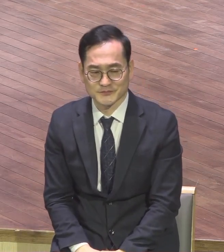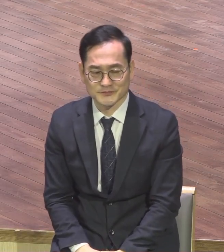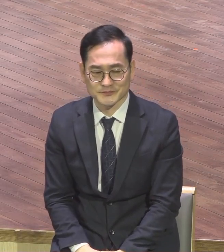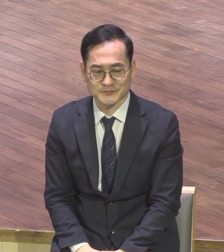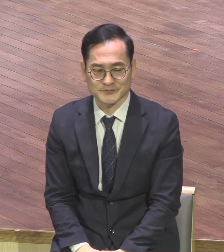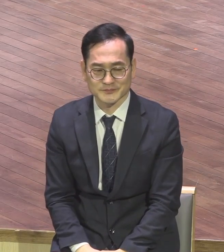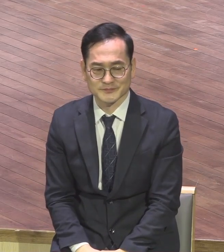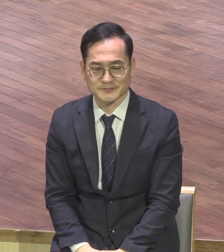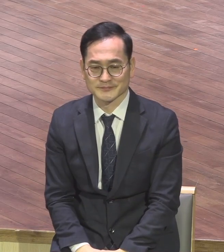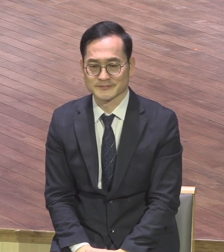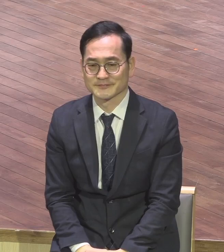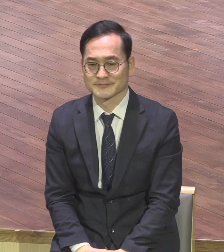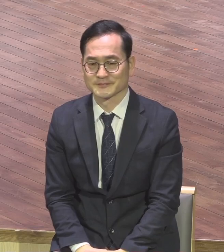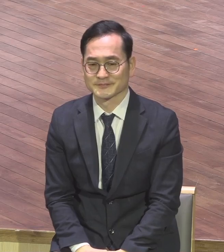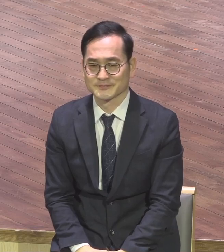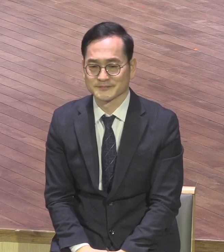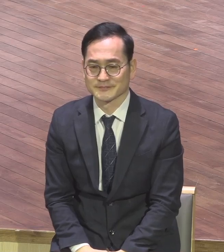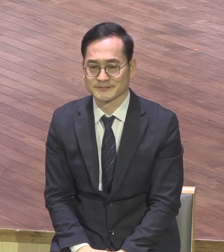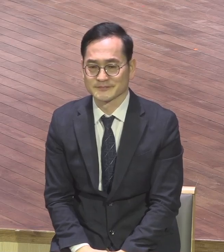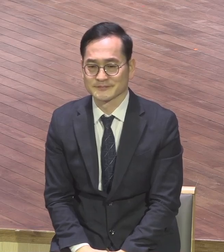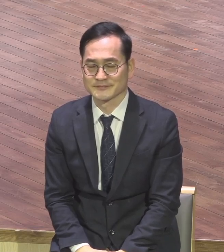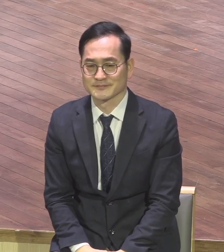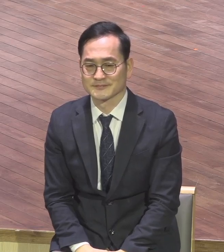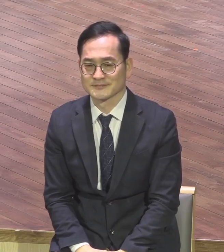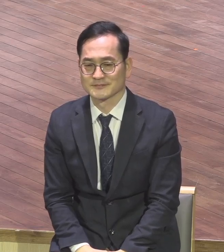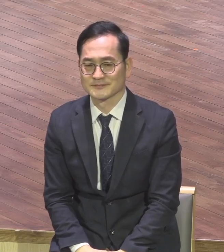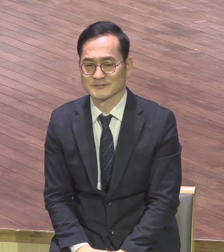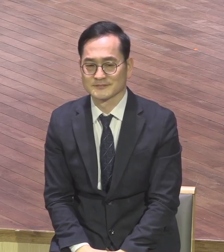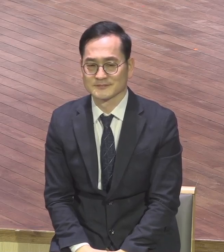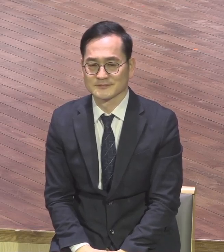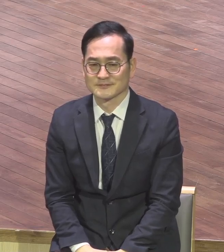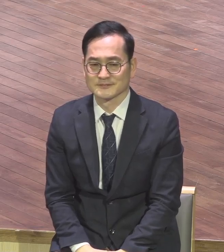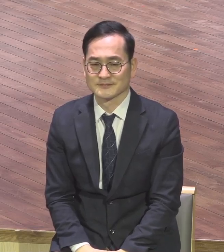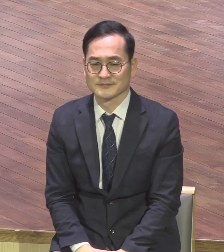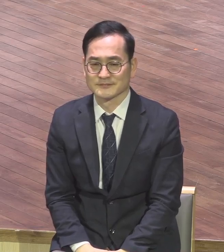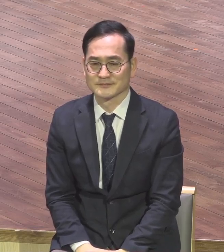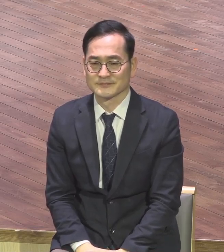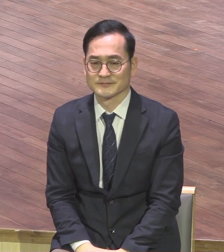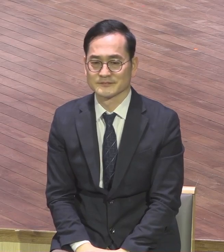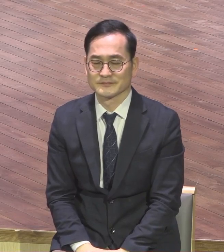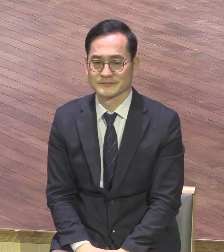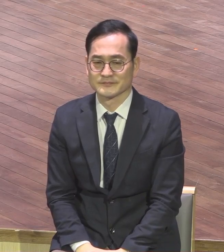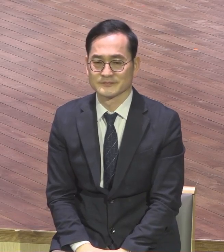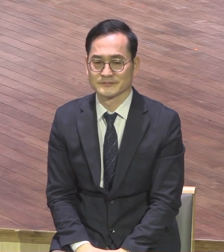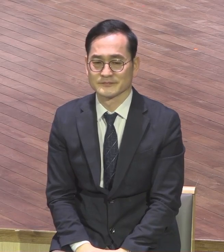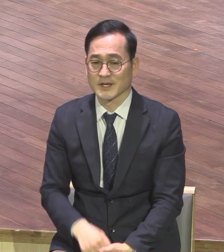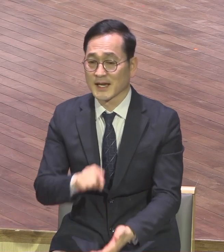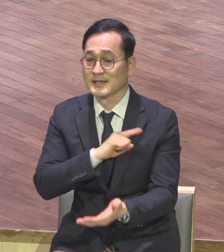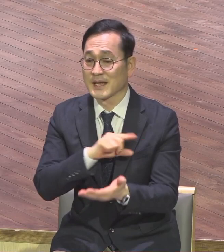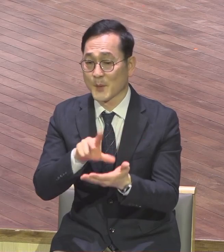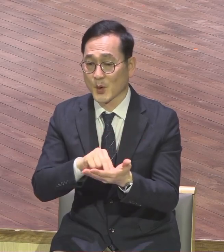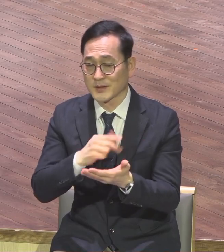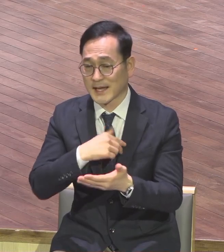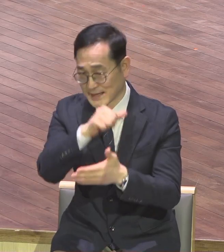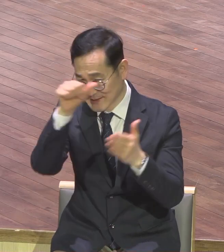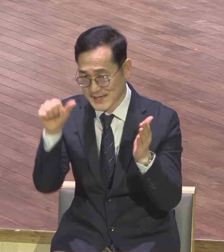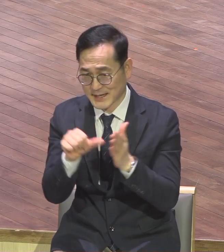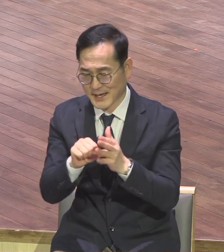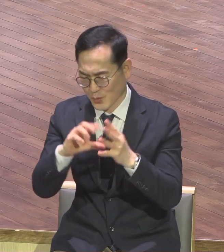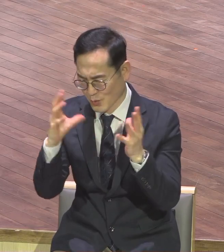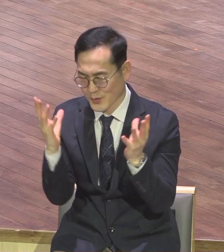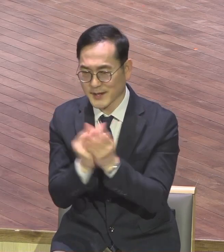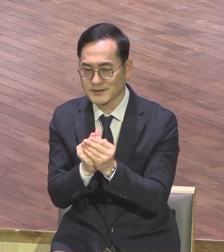내가 드릴 말씀 가지고 내 인생의 절대 배경이라는 제목으로 말씀을 드립니다.